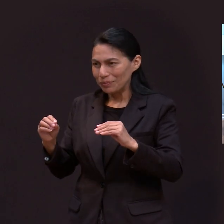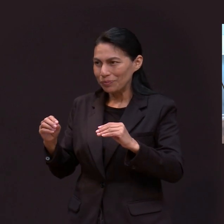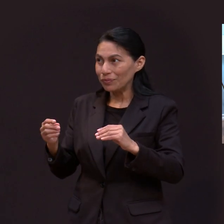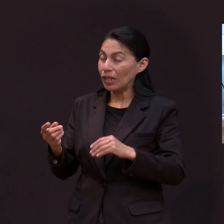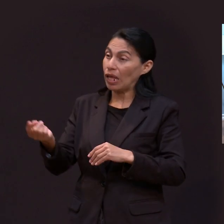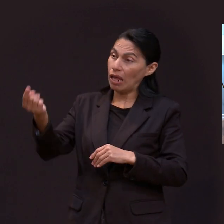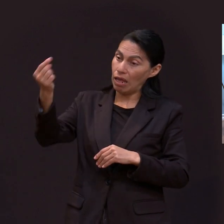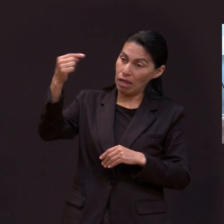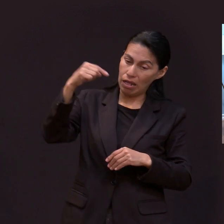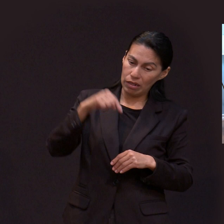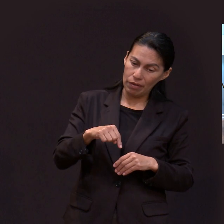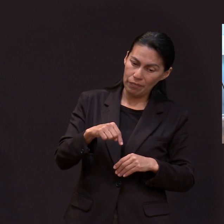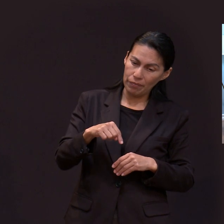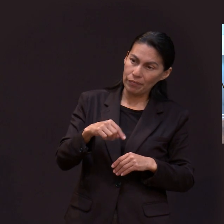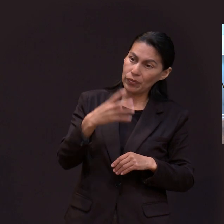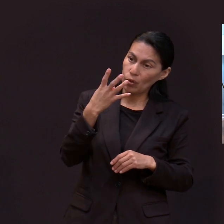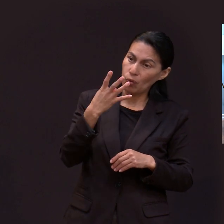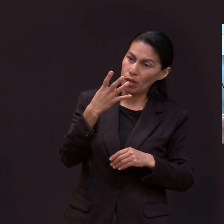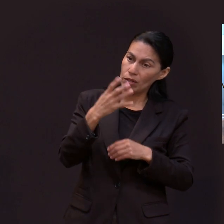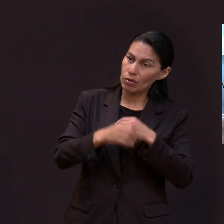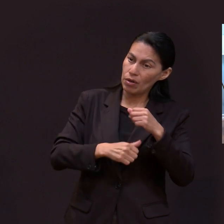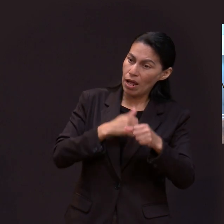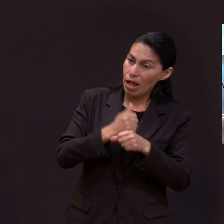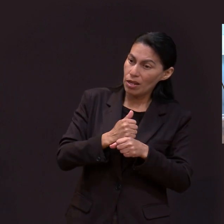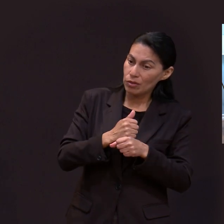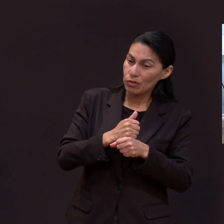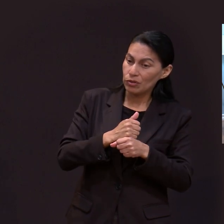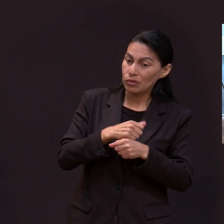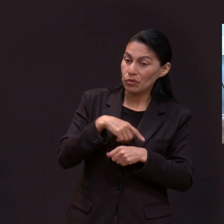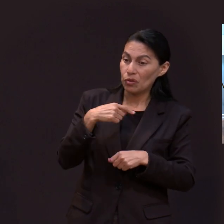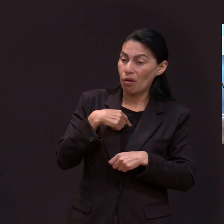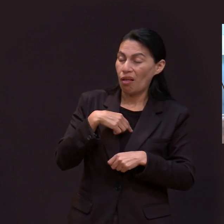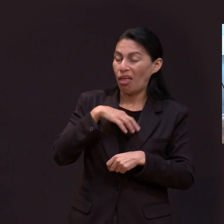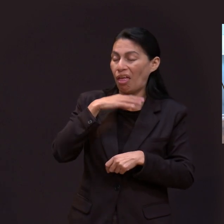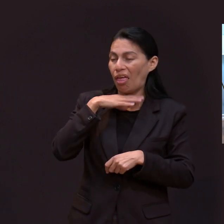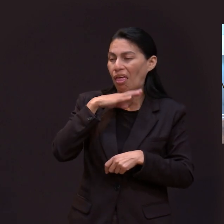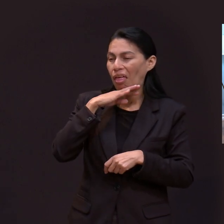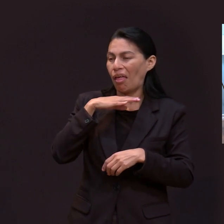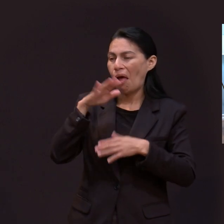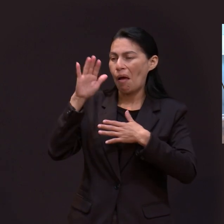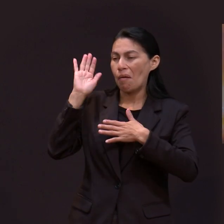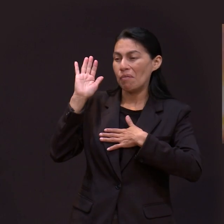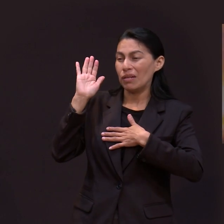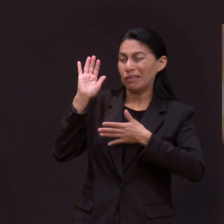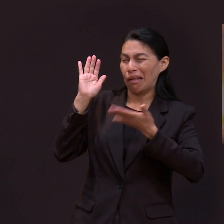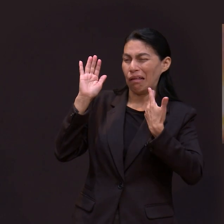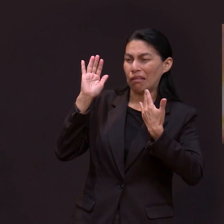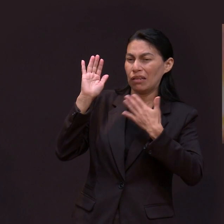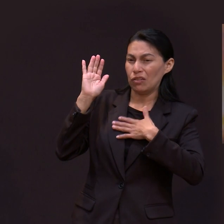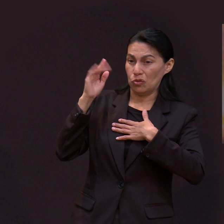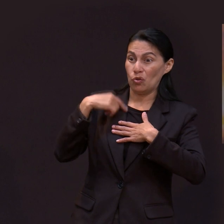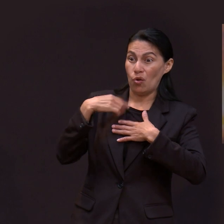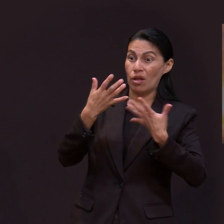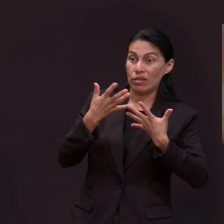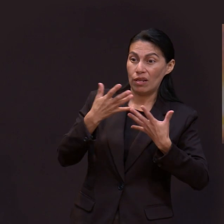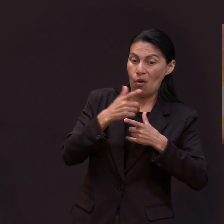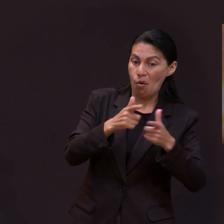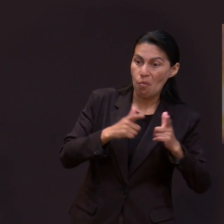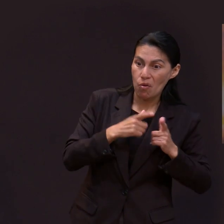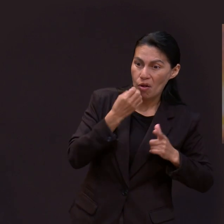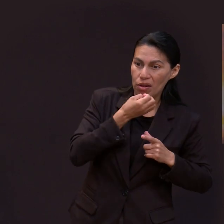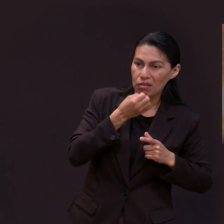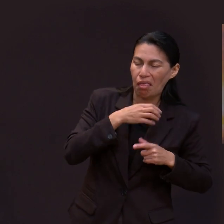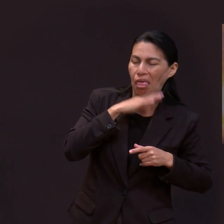aquí para llegar aquí pasaron cuatro años y olvide la promesa así como el copero de la